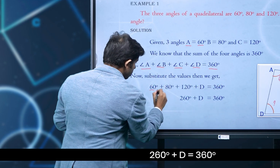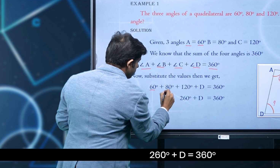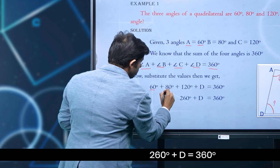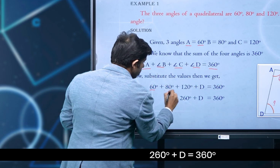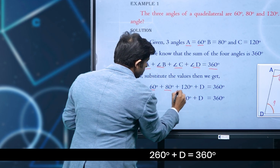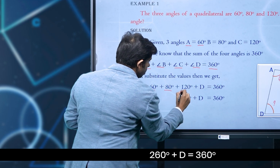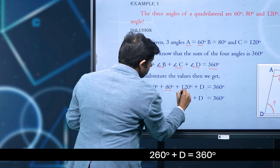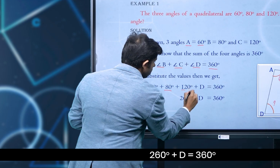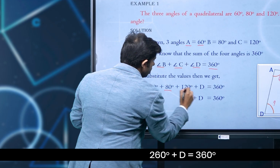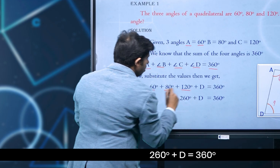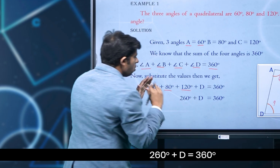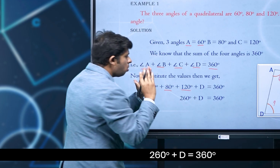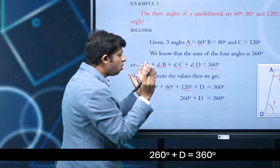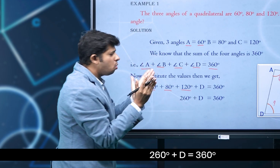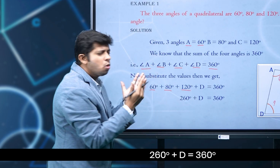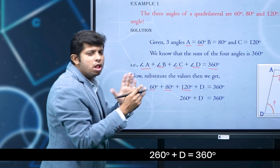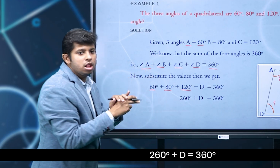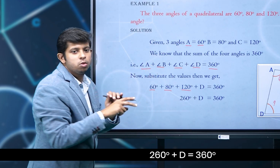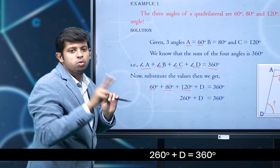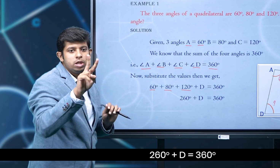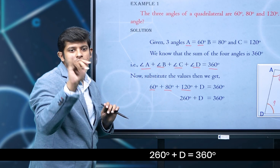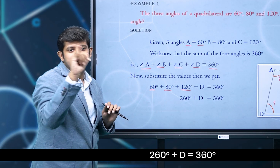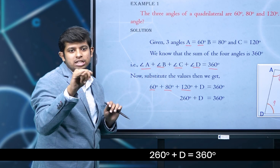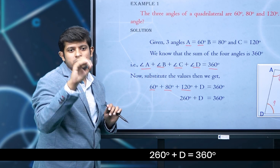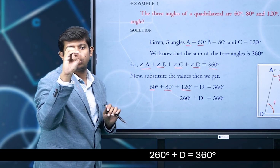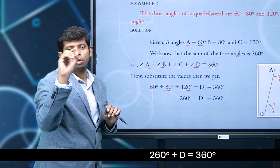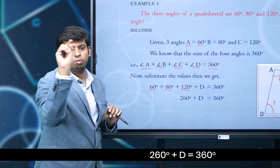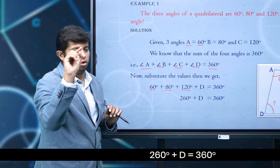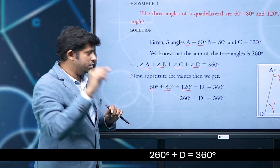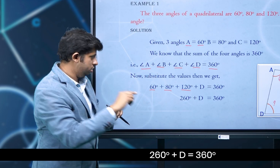260 degrees plus D is equals to 360 degrees.